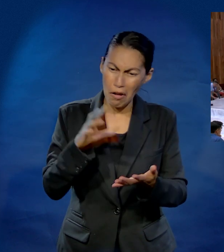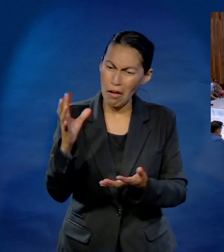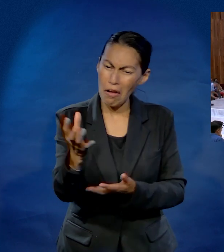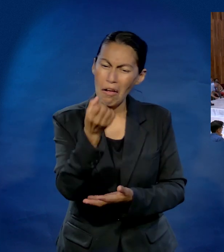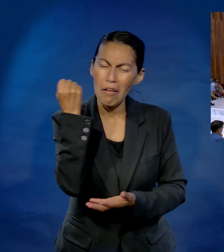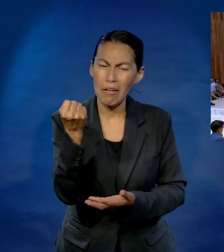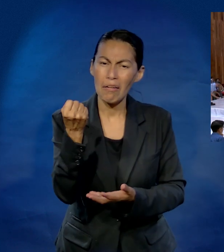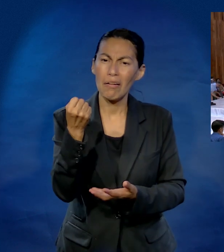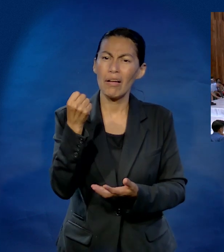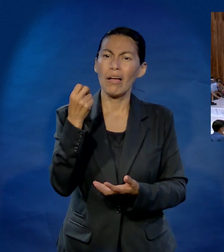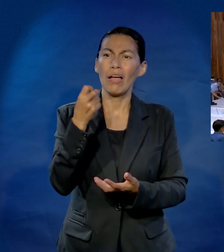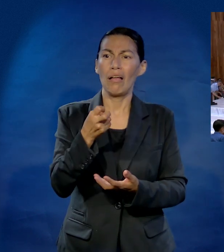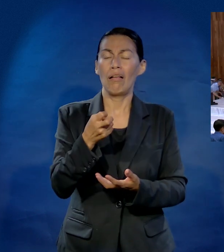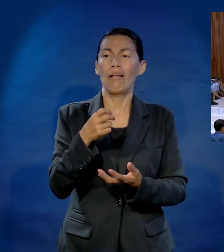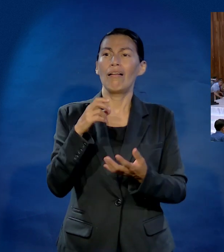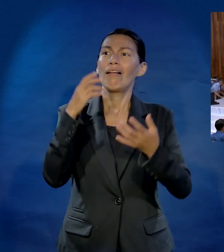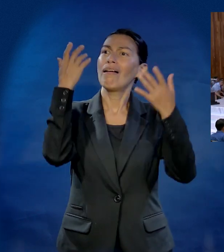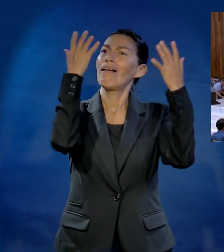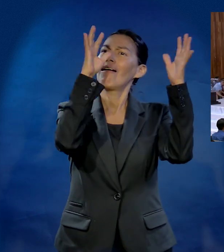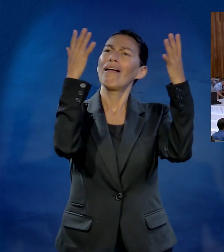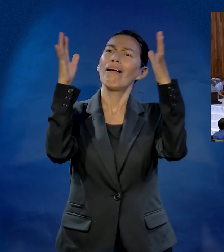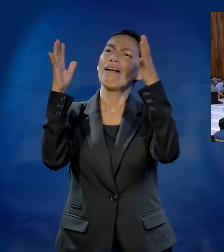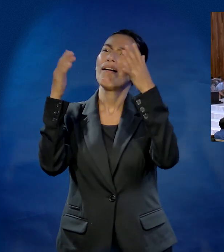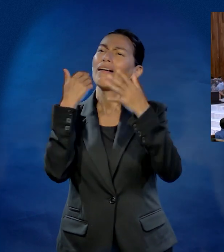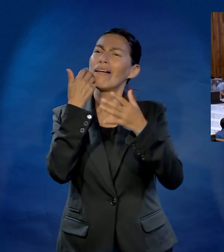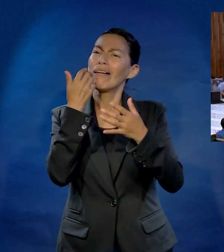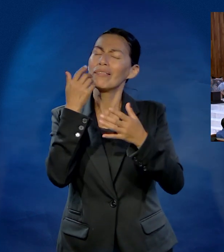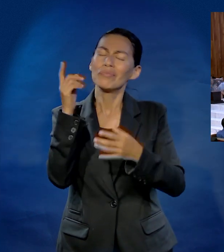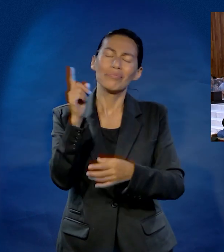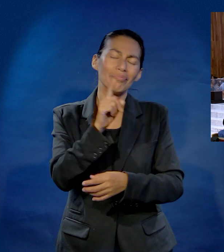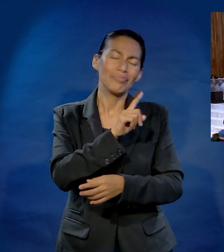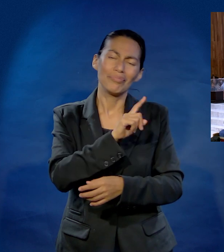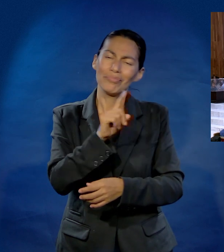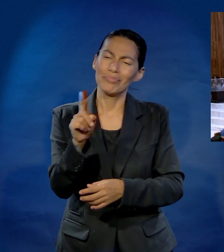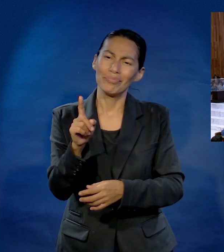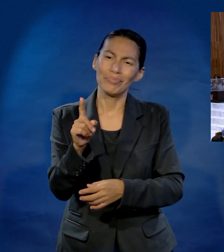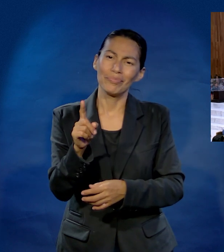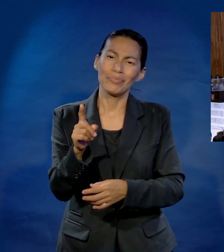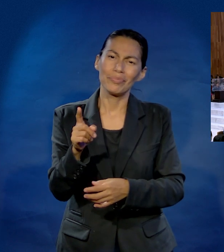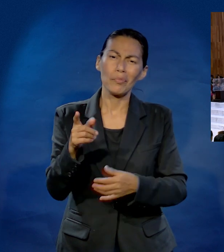ni que este mundo aplaudiera sus actos de valor.